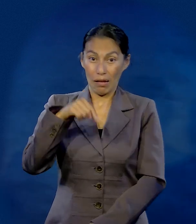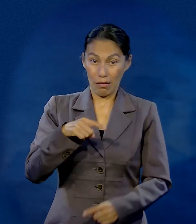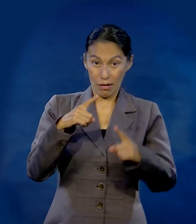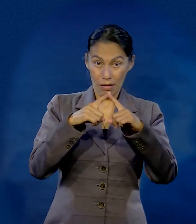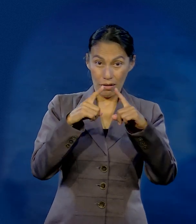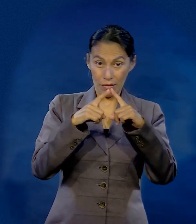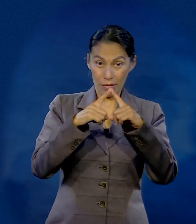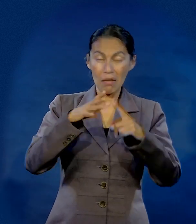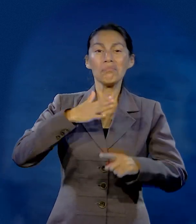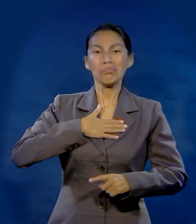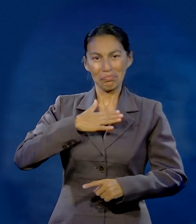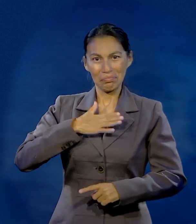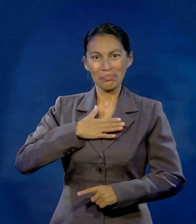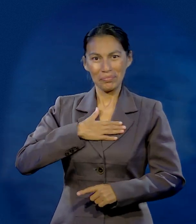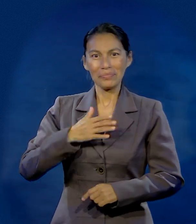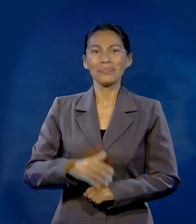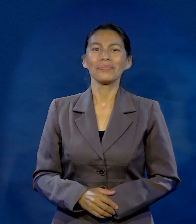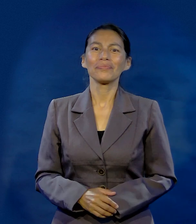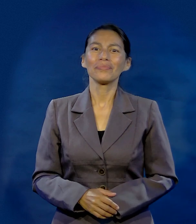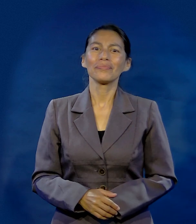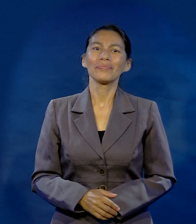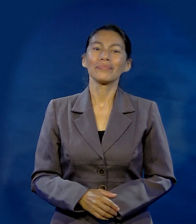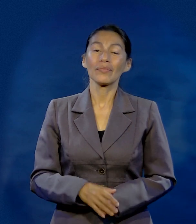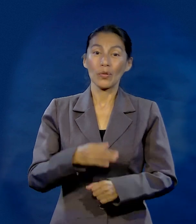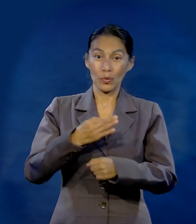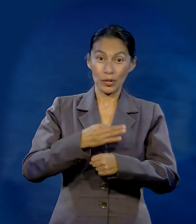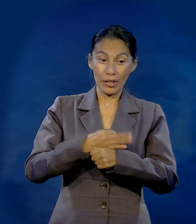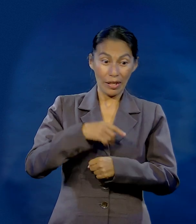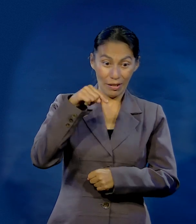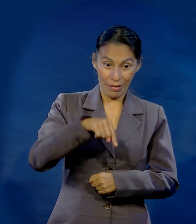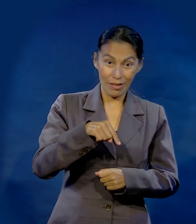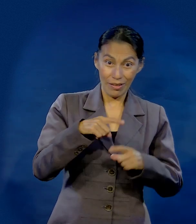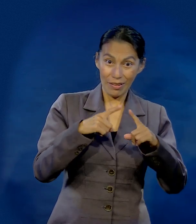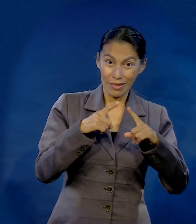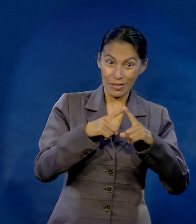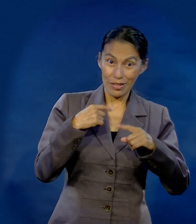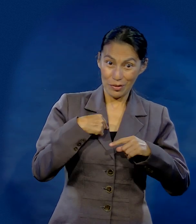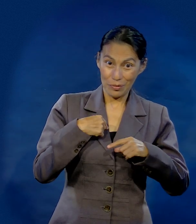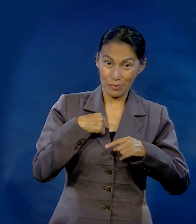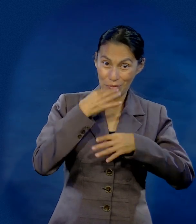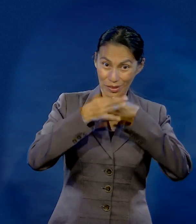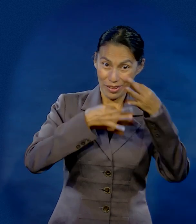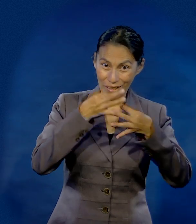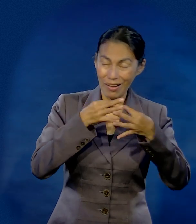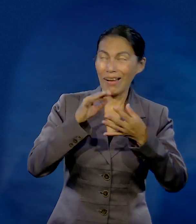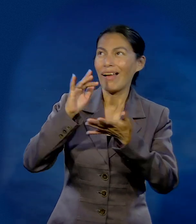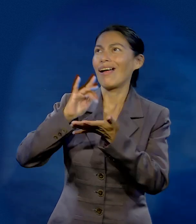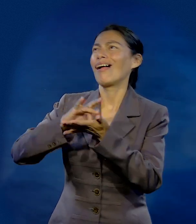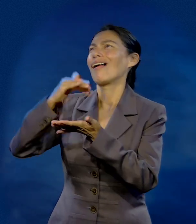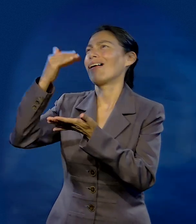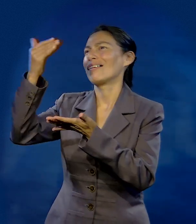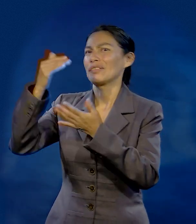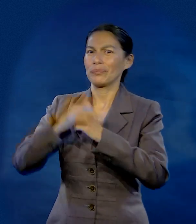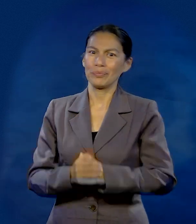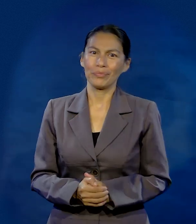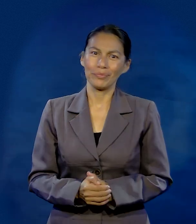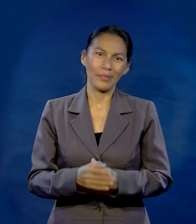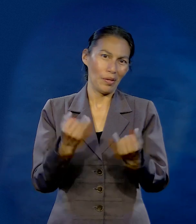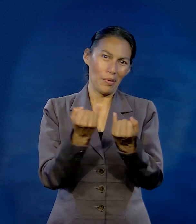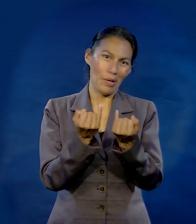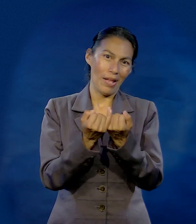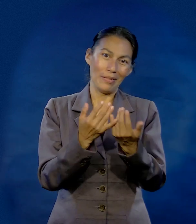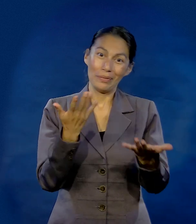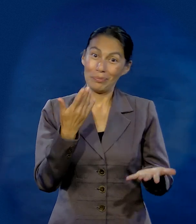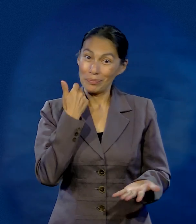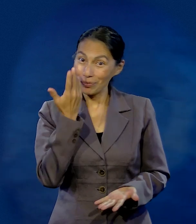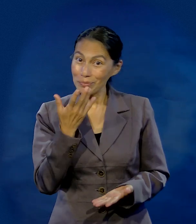porque yo considero esta iglesia como mi iglesia y me siento muy agradecido con Dios por